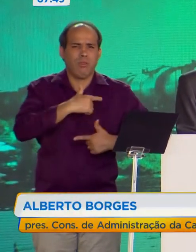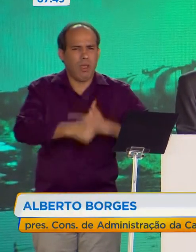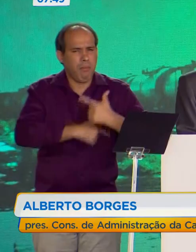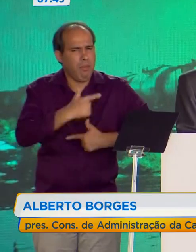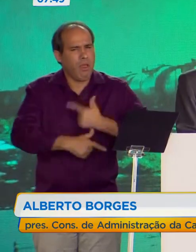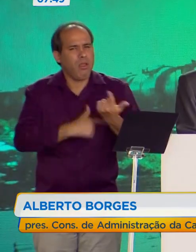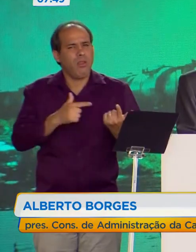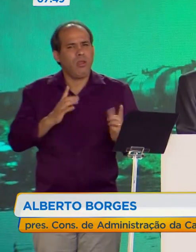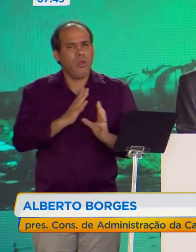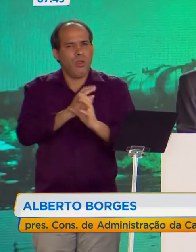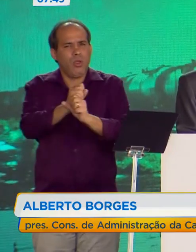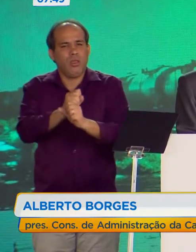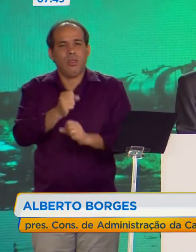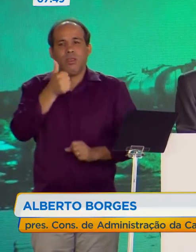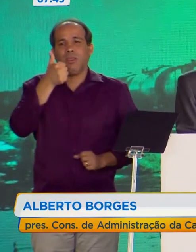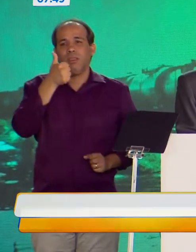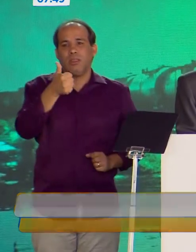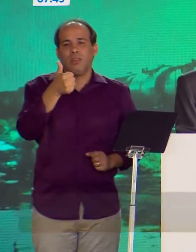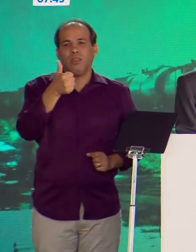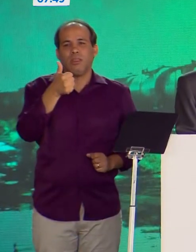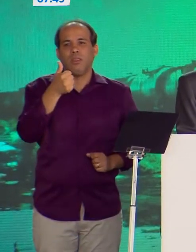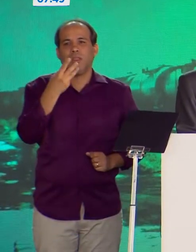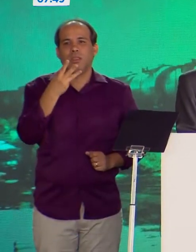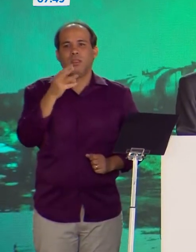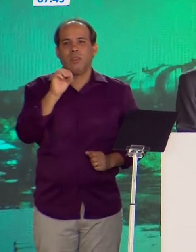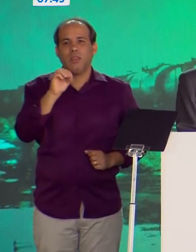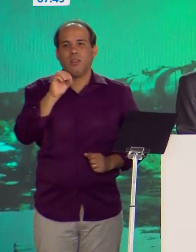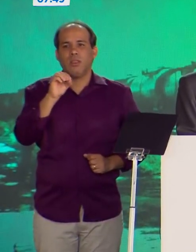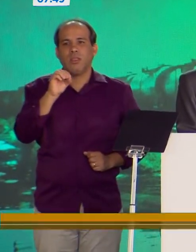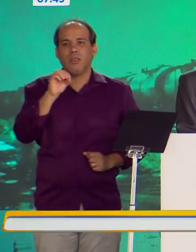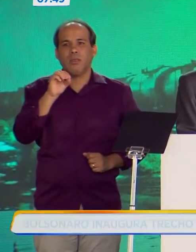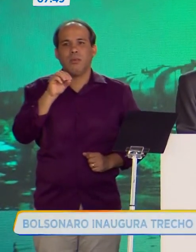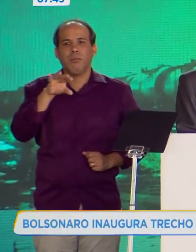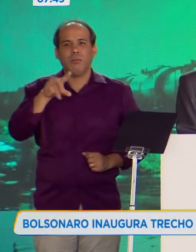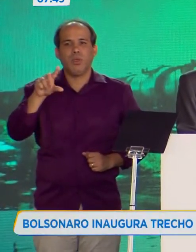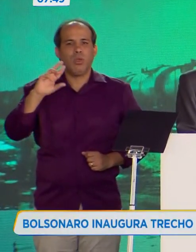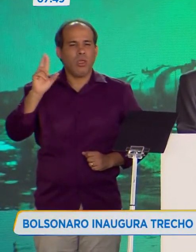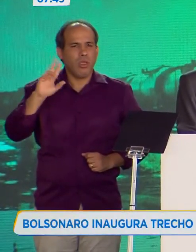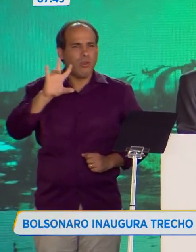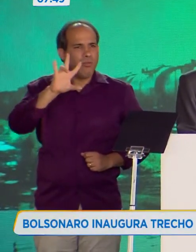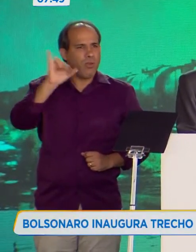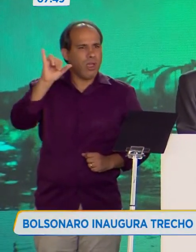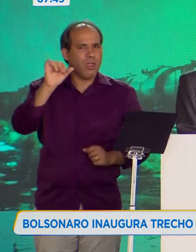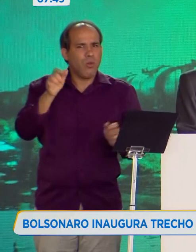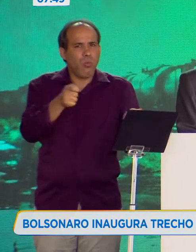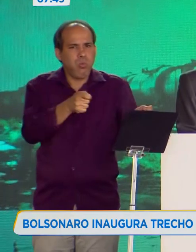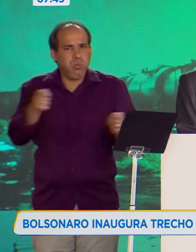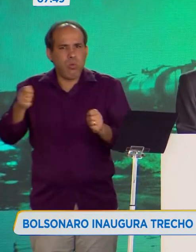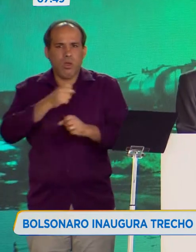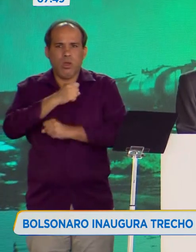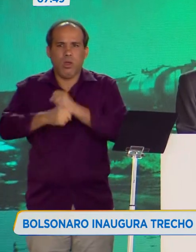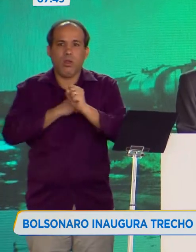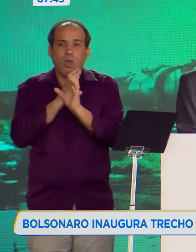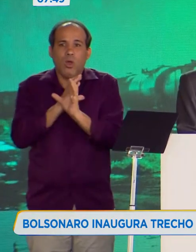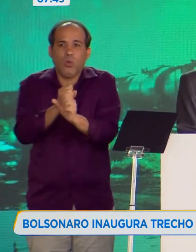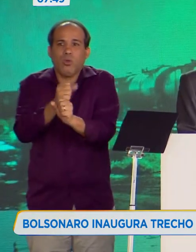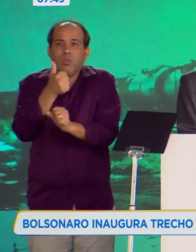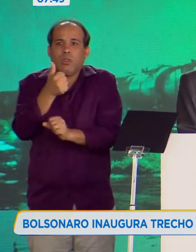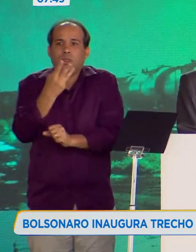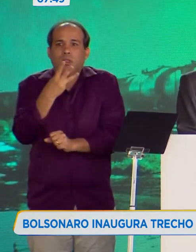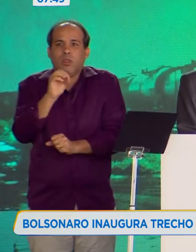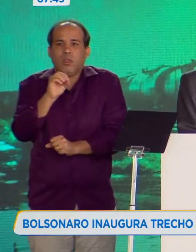a 130 mil viagens, né, que vai chegar por ano, 130